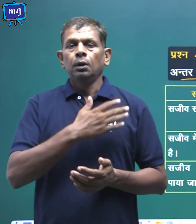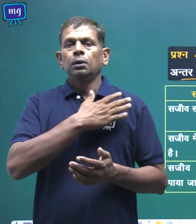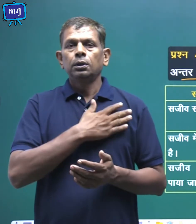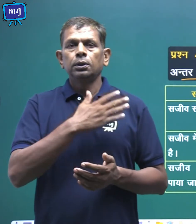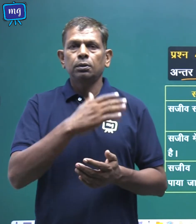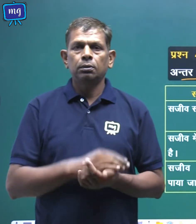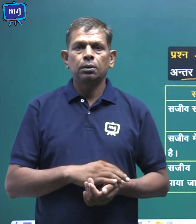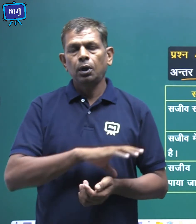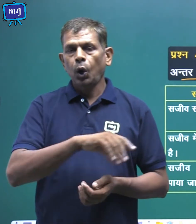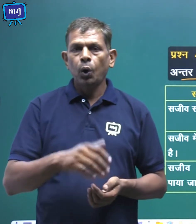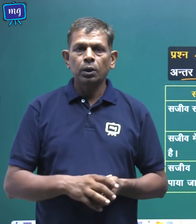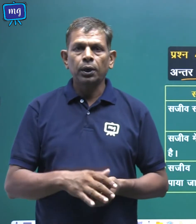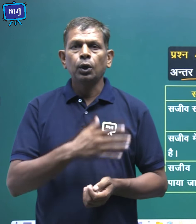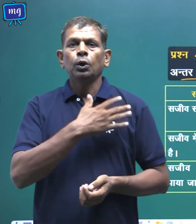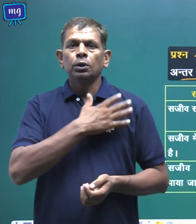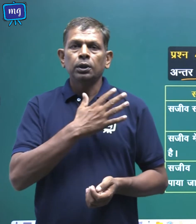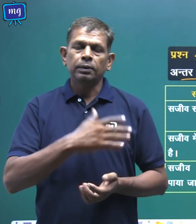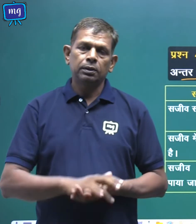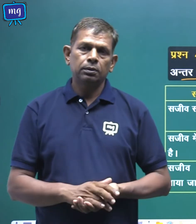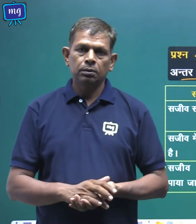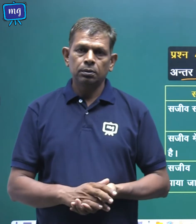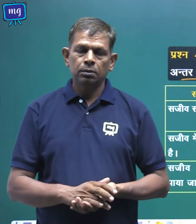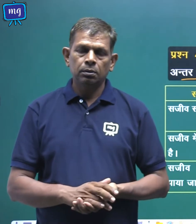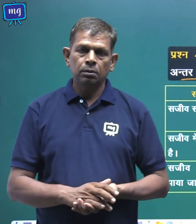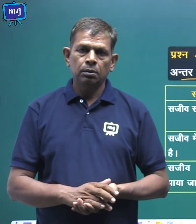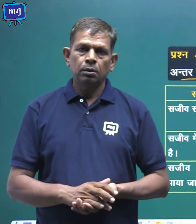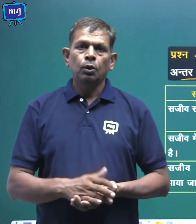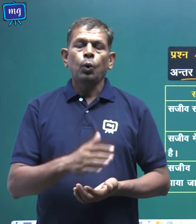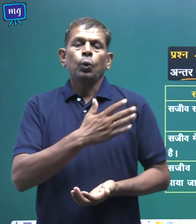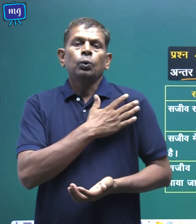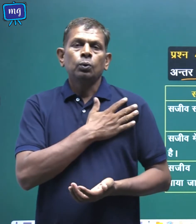सजीव यानी जीवित और निर्जीव